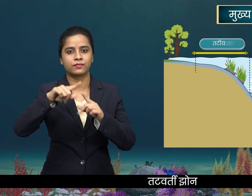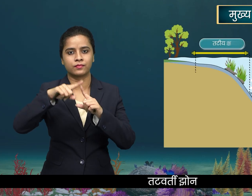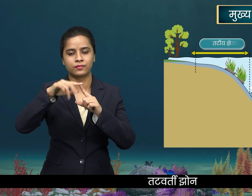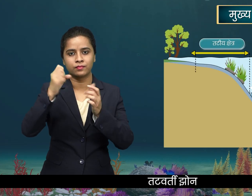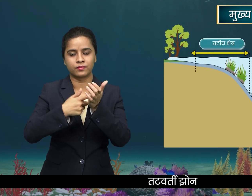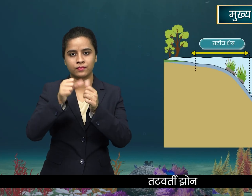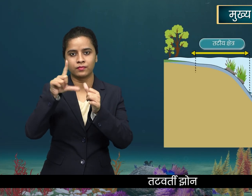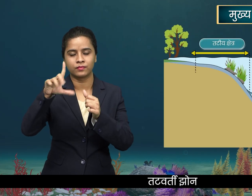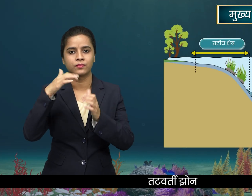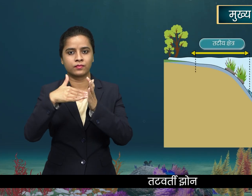तटवर्ती जोन,